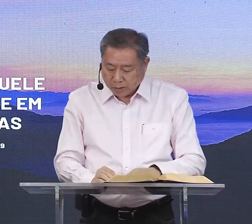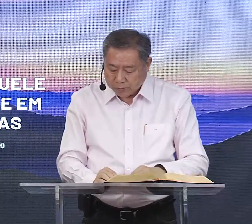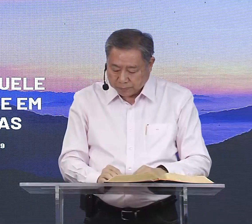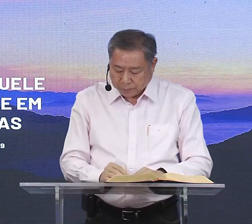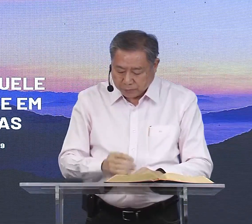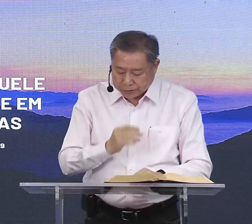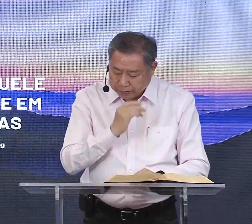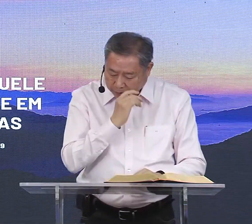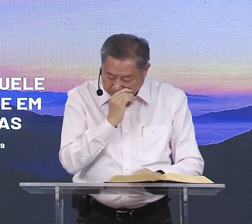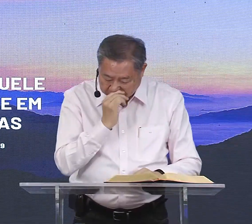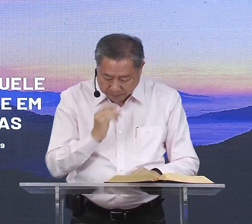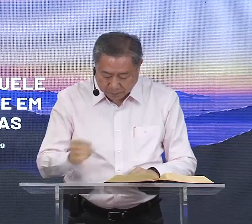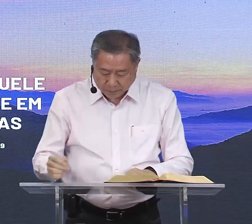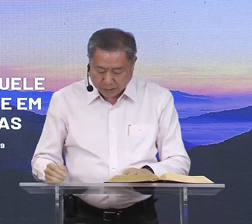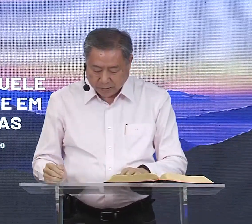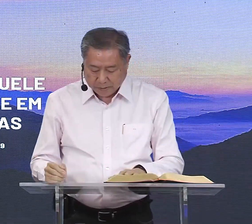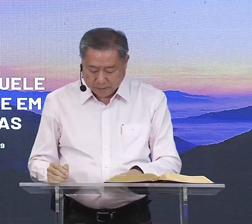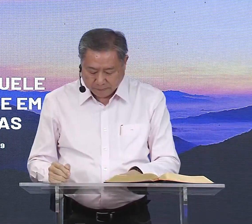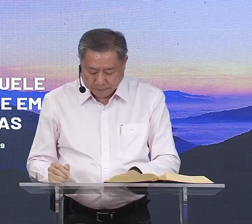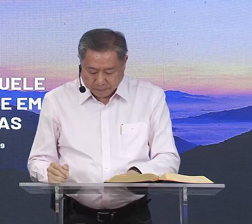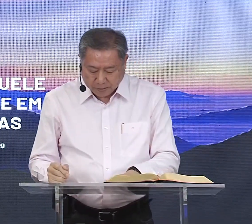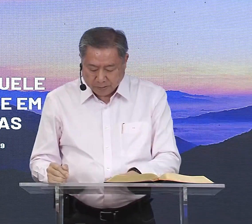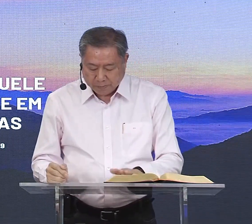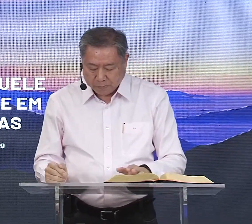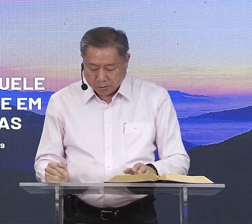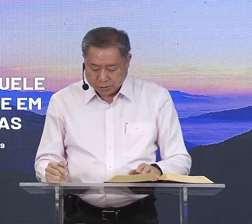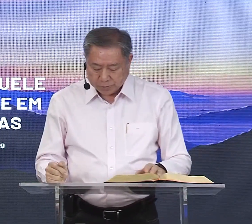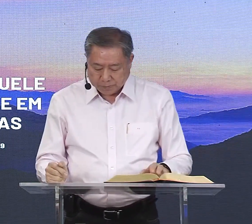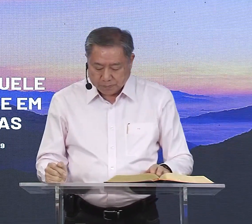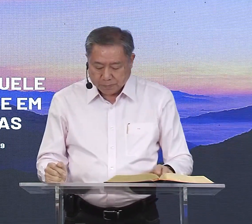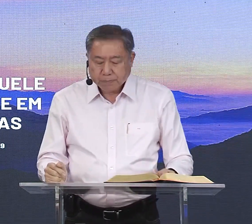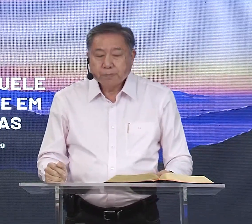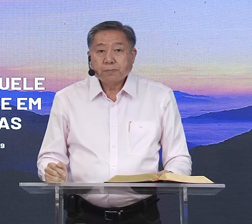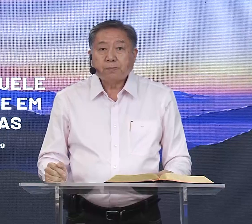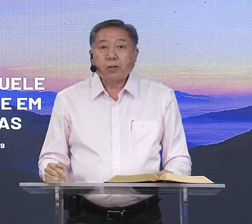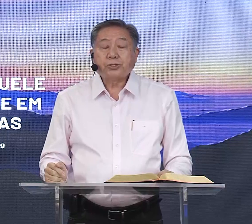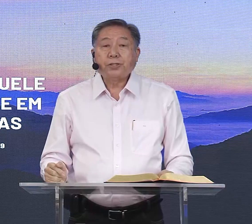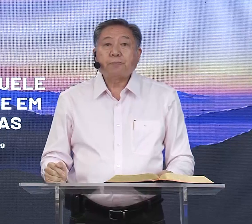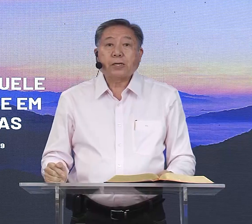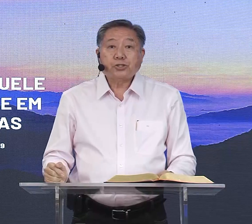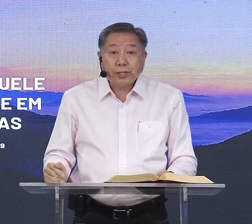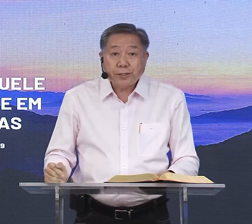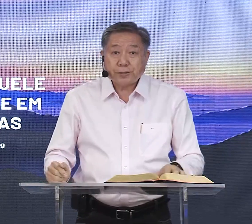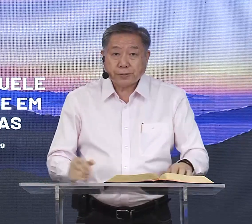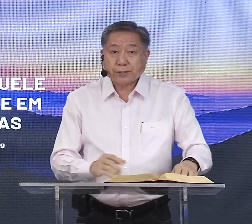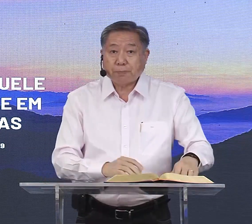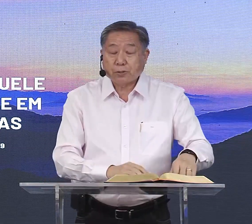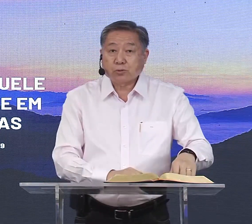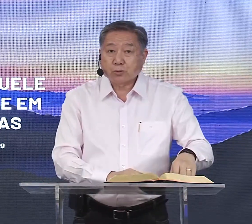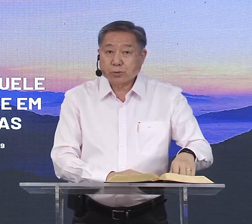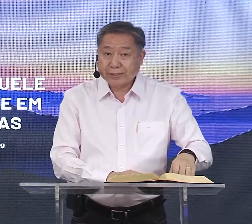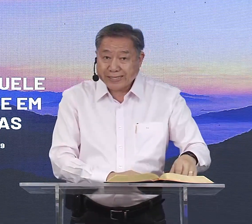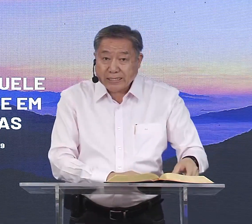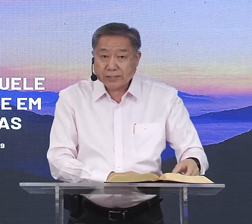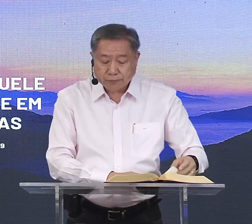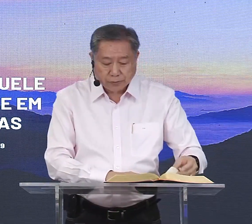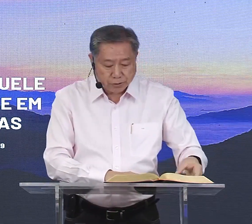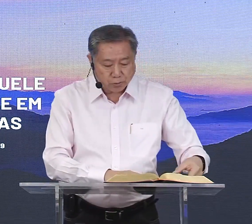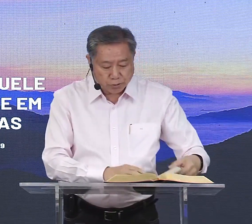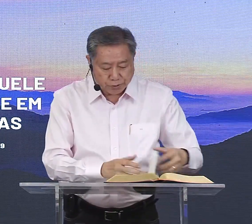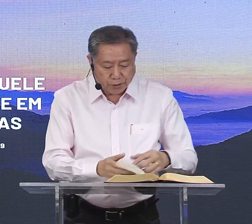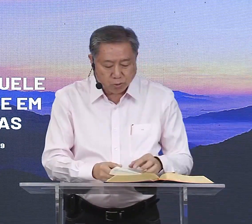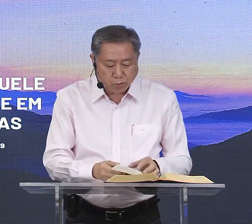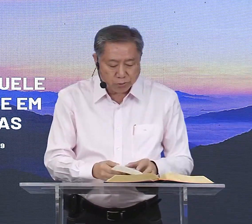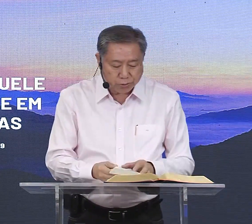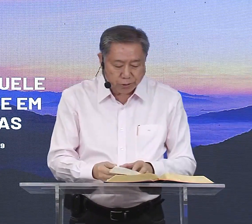Né? Então, você também pode ir para Gênesis, capítulo 15,